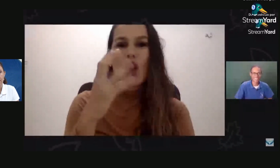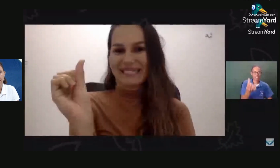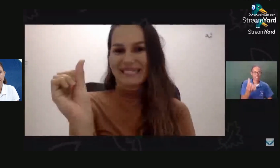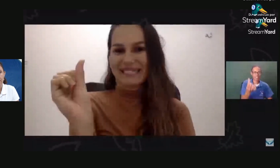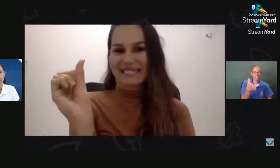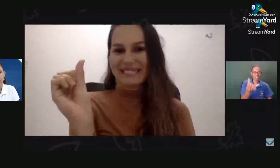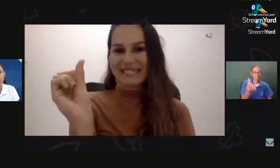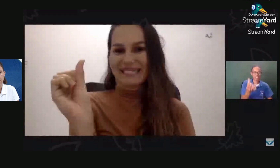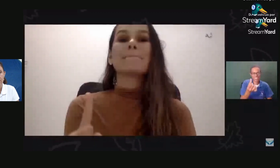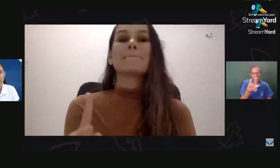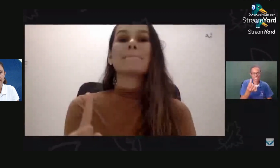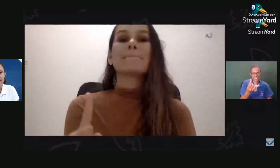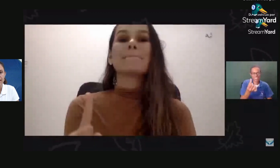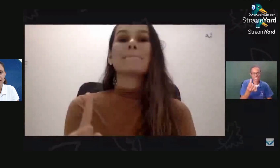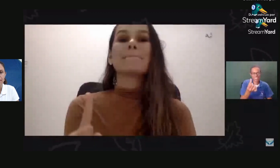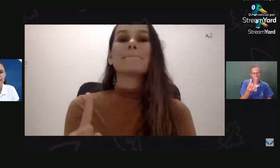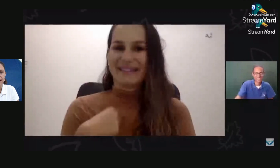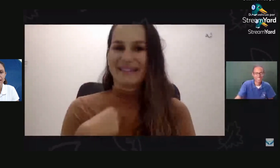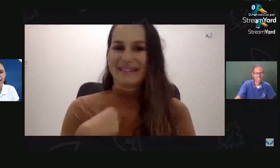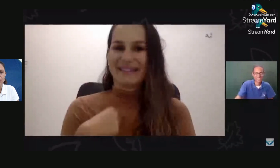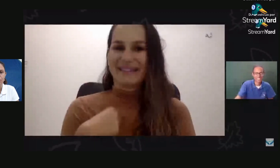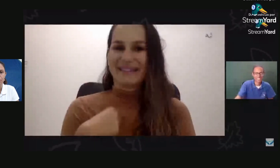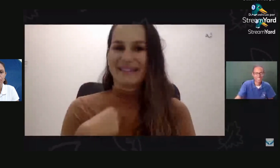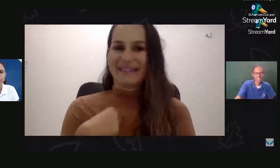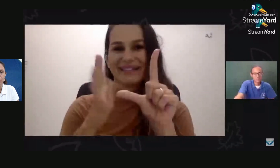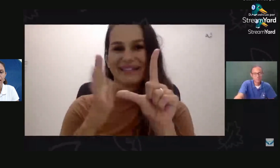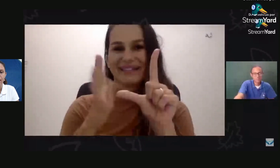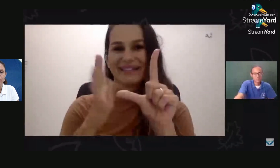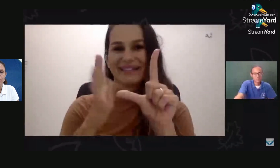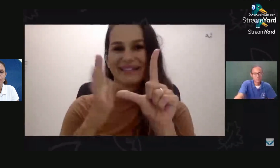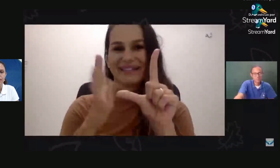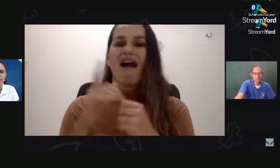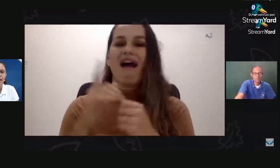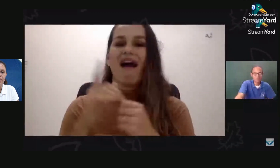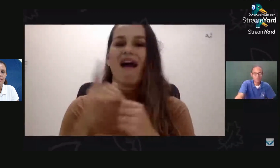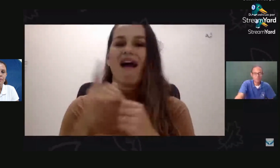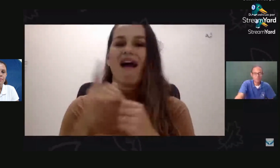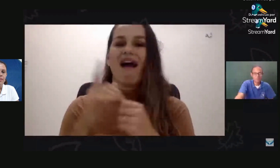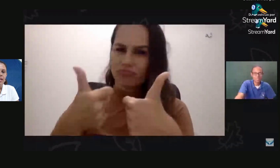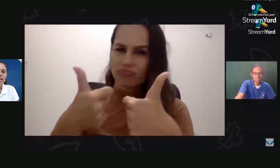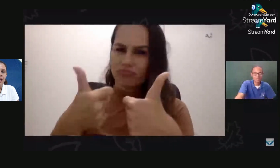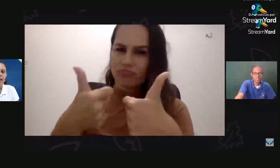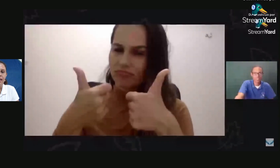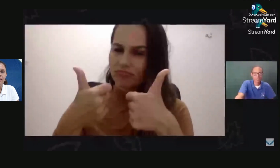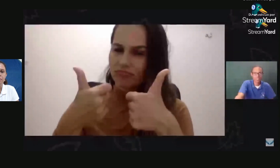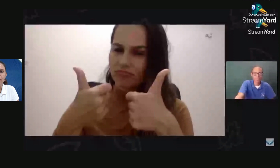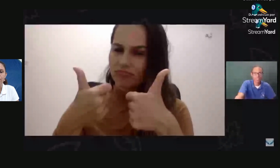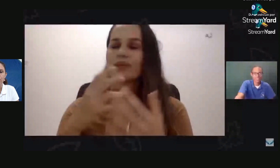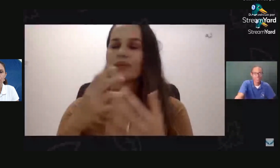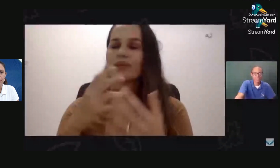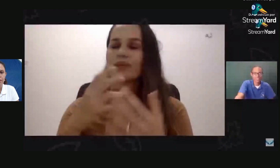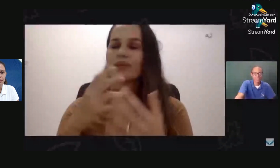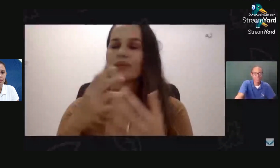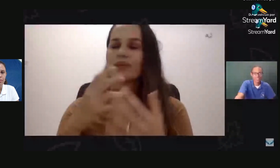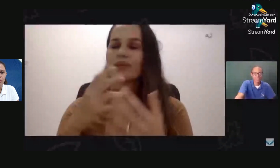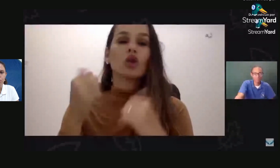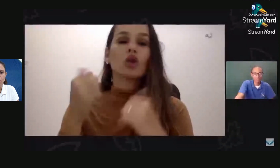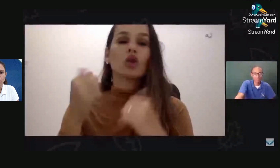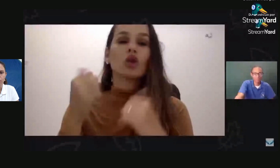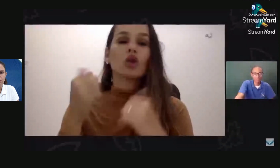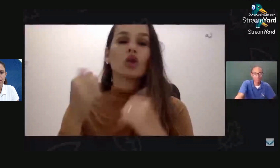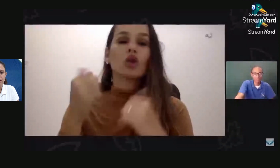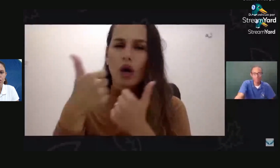na primeira turma aí de Letras Libras, né? Que era de forma virtual, em 2006. Também foi super,